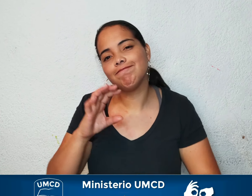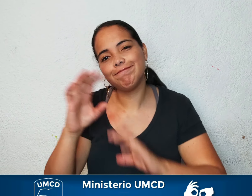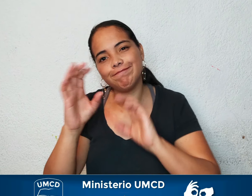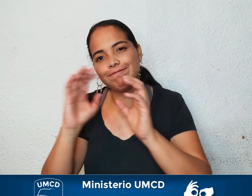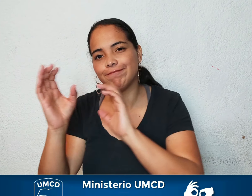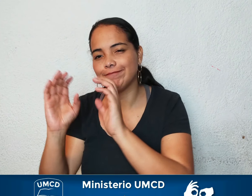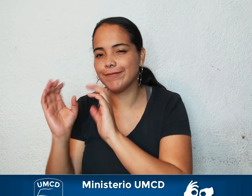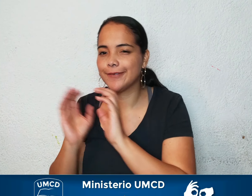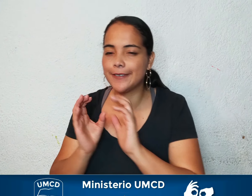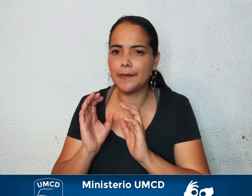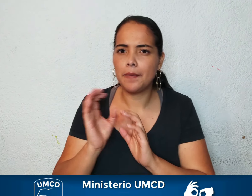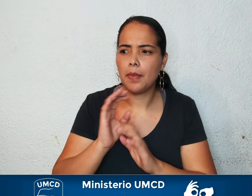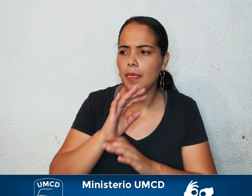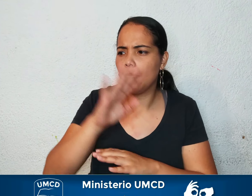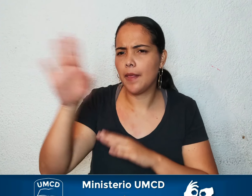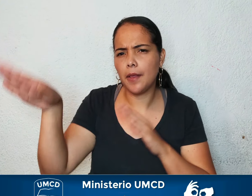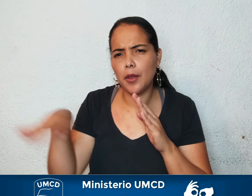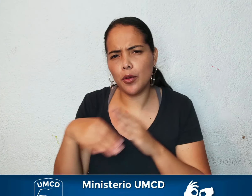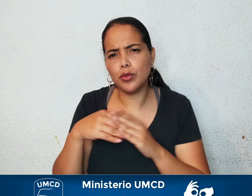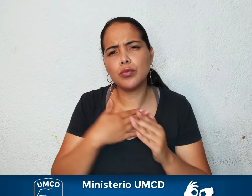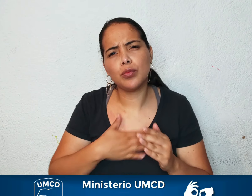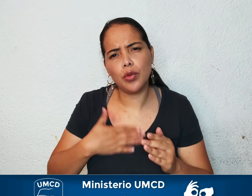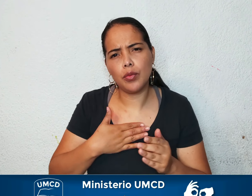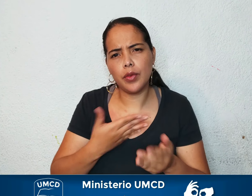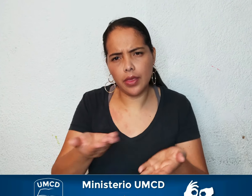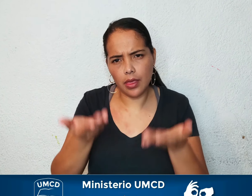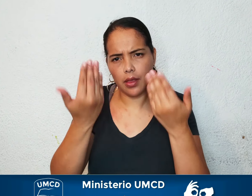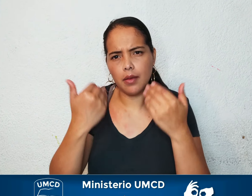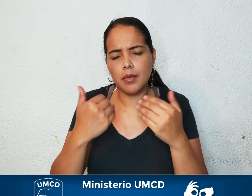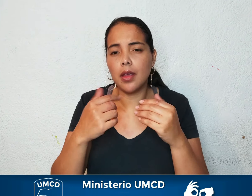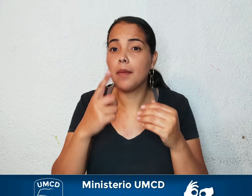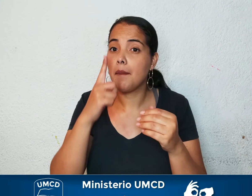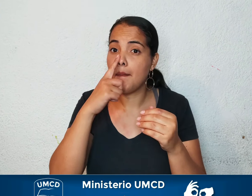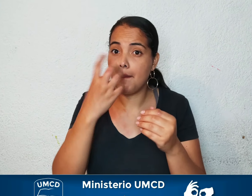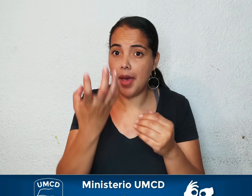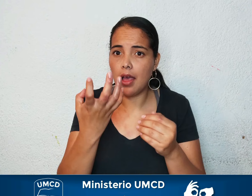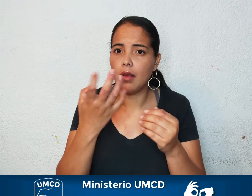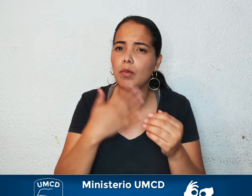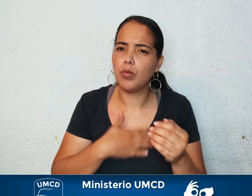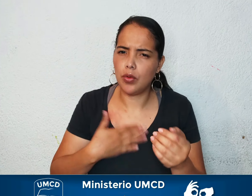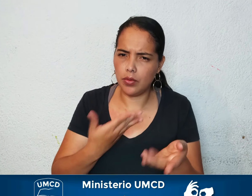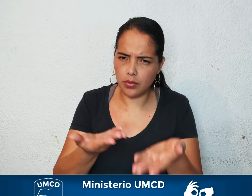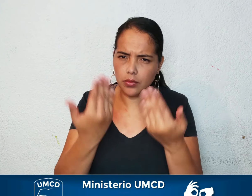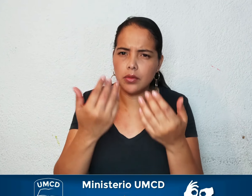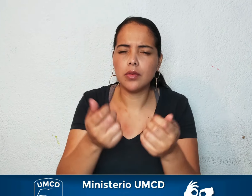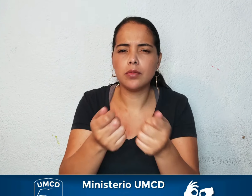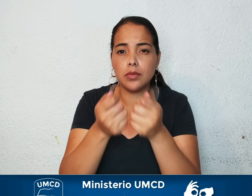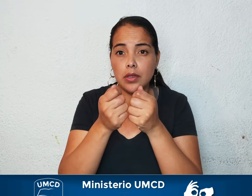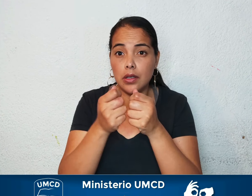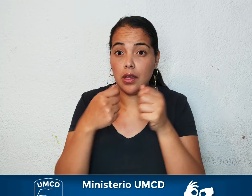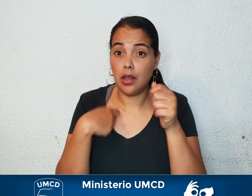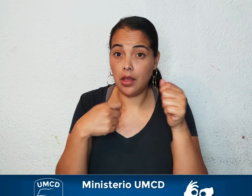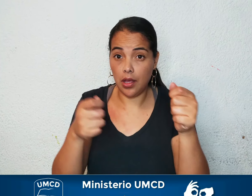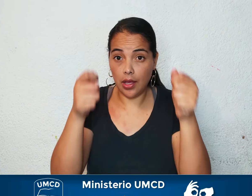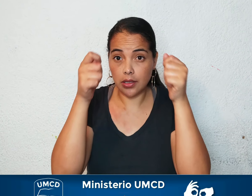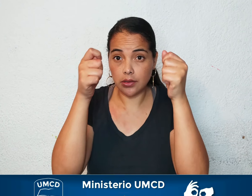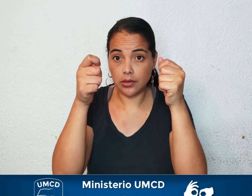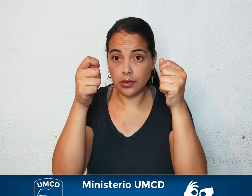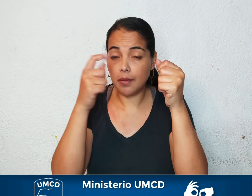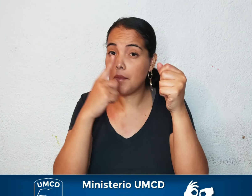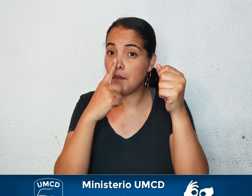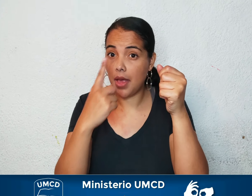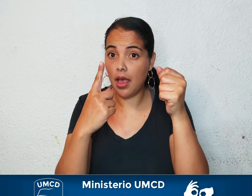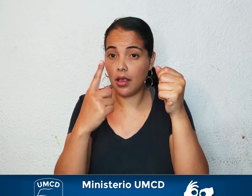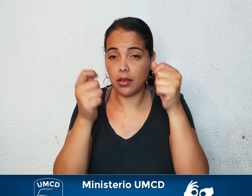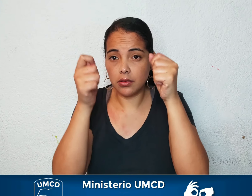la cena, dice la Biblia que toma el pan y les queda mirando a los discípulos y les dice: este